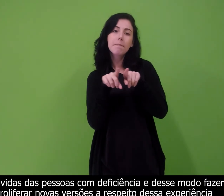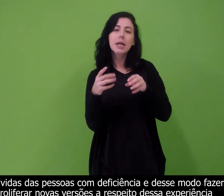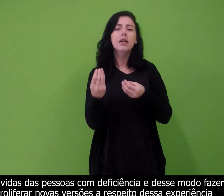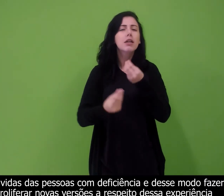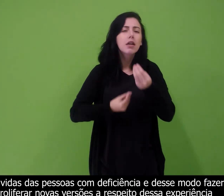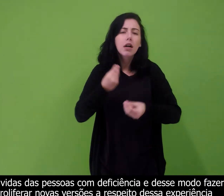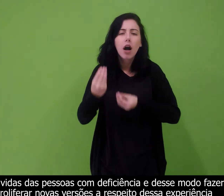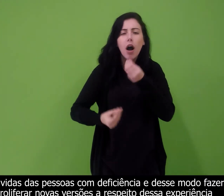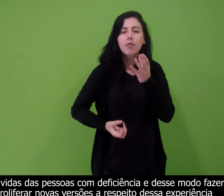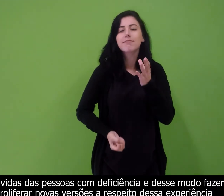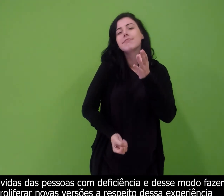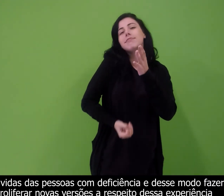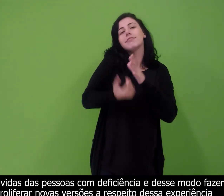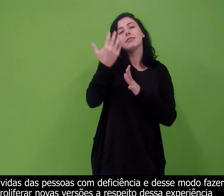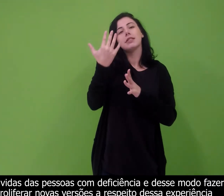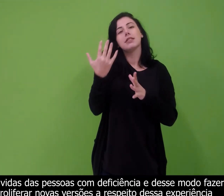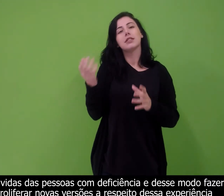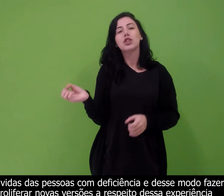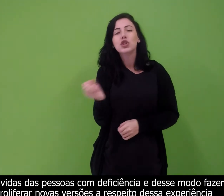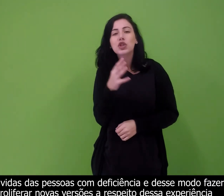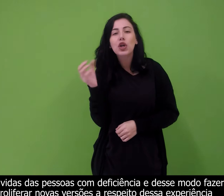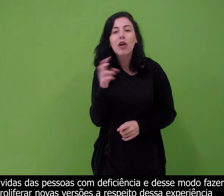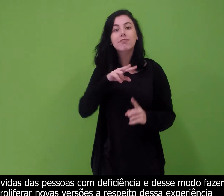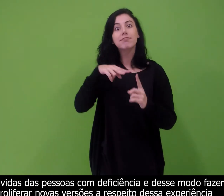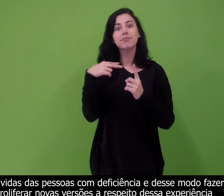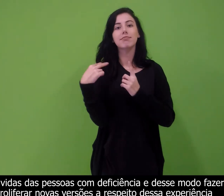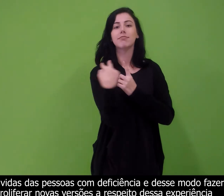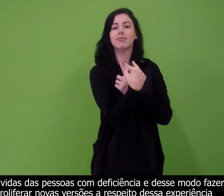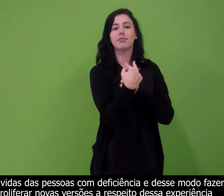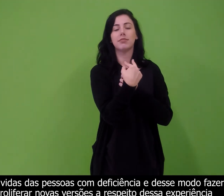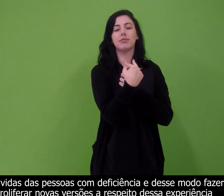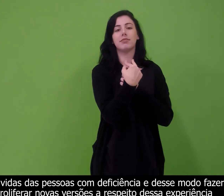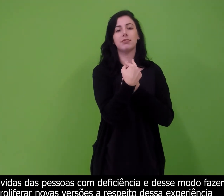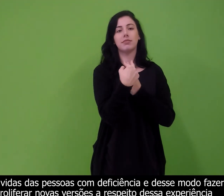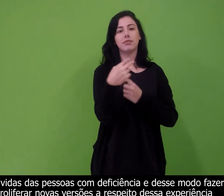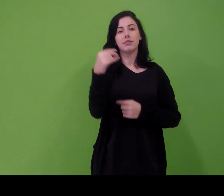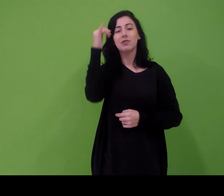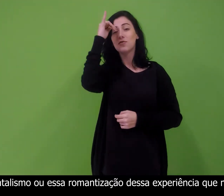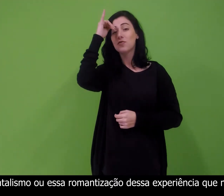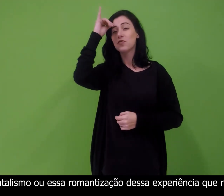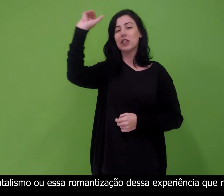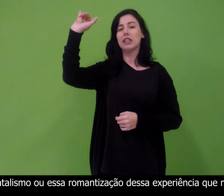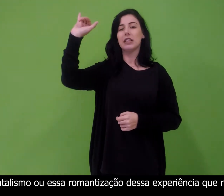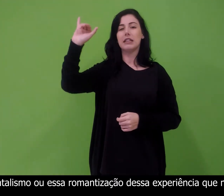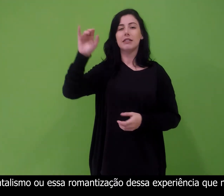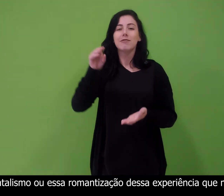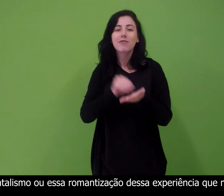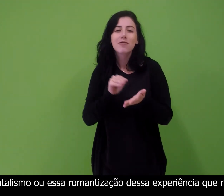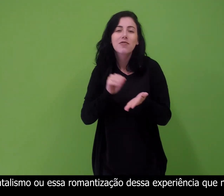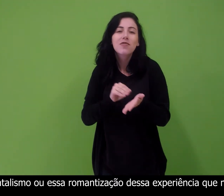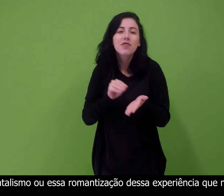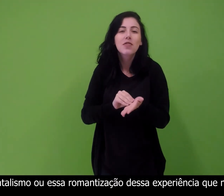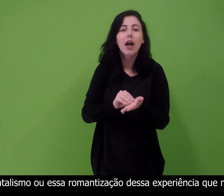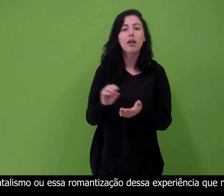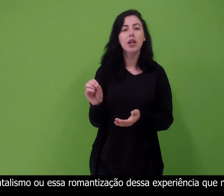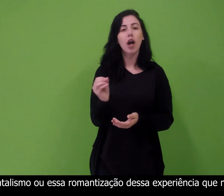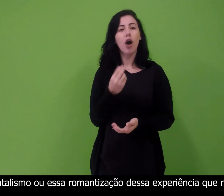modo, fazer proliferar novas versões a respeito dessa experiência, que fuja ao fatalismo ou a